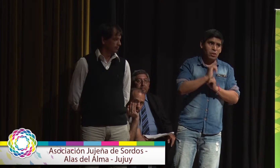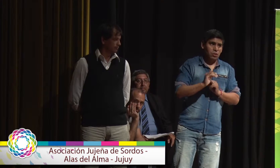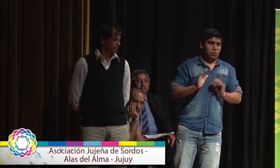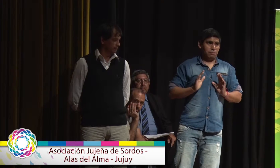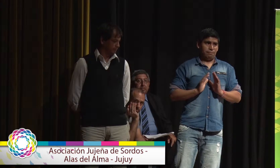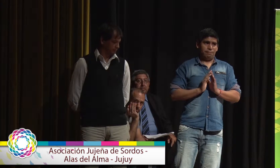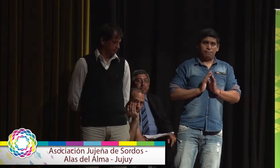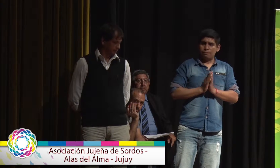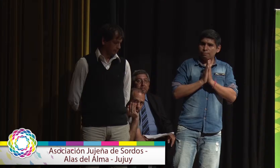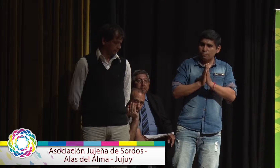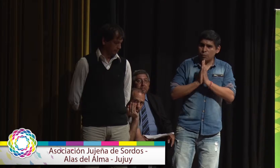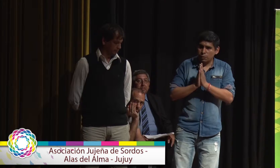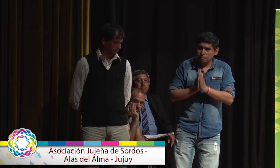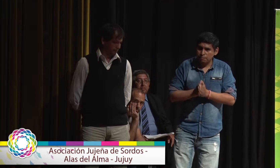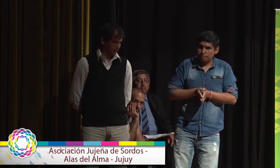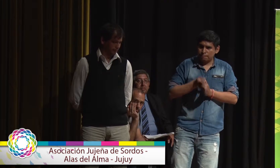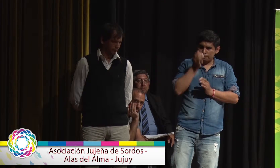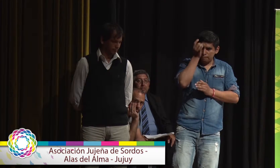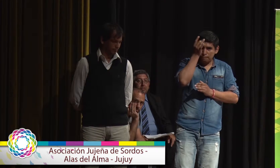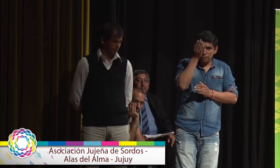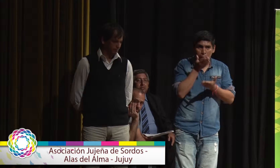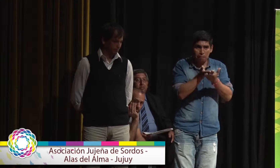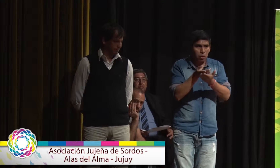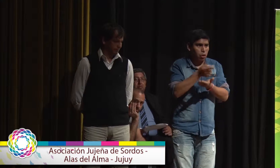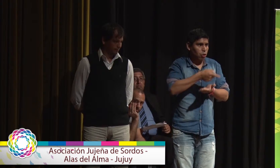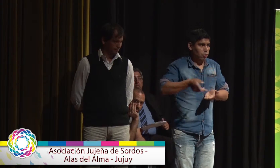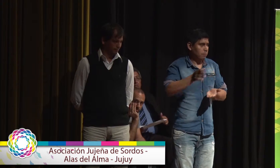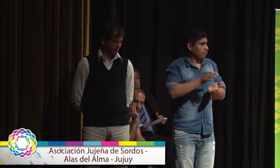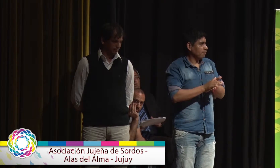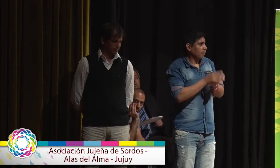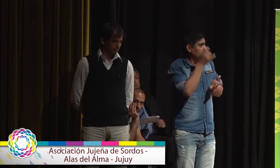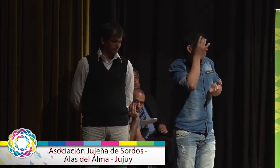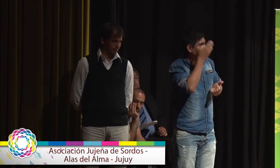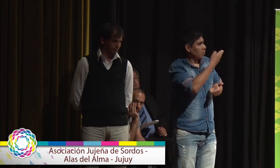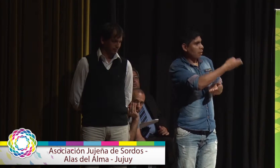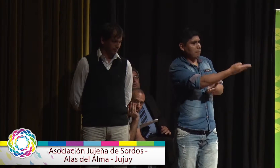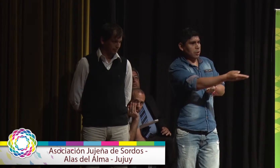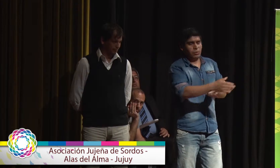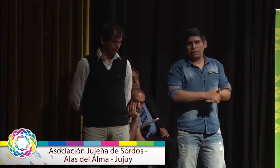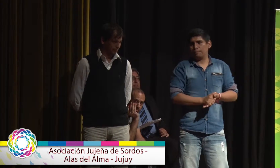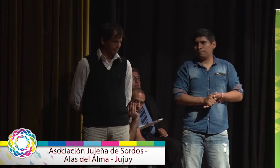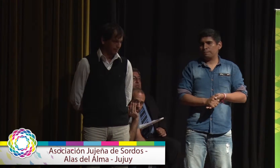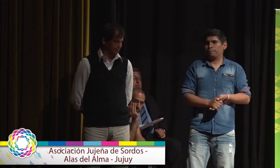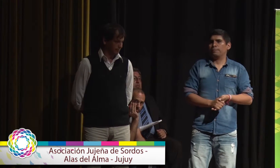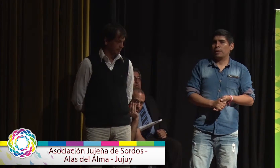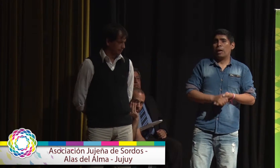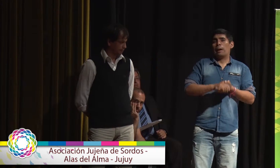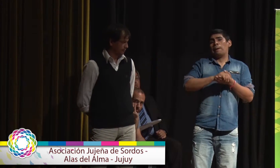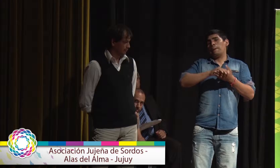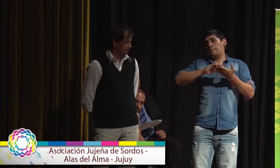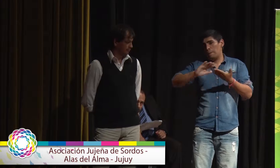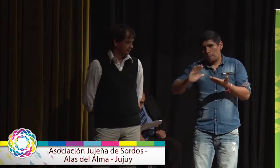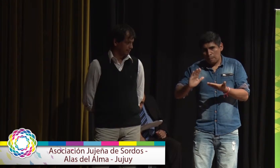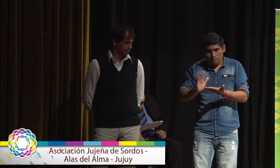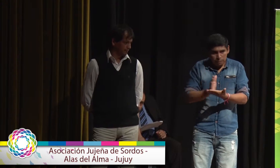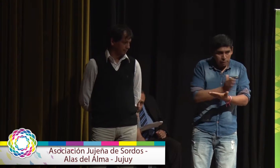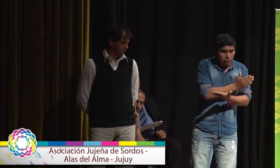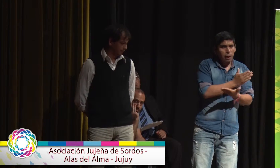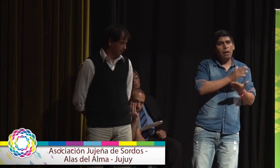nosotros, no comparte nada y lo único que les decimos a todos es esta situación de pedir respeto para